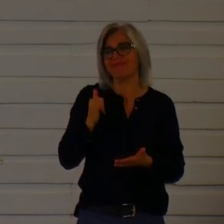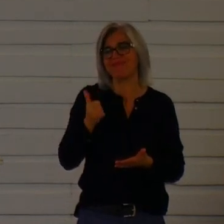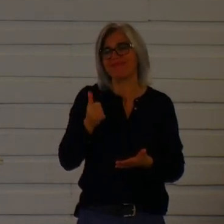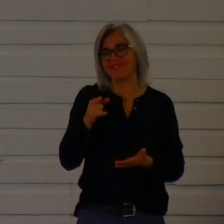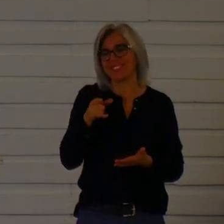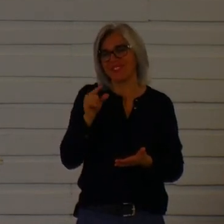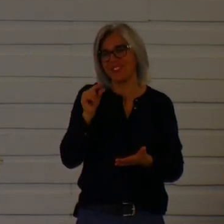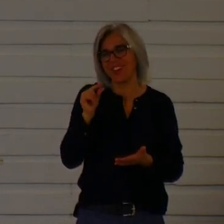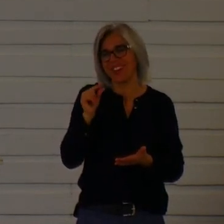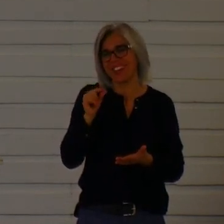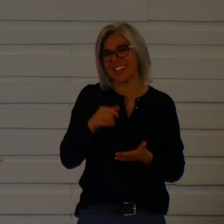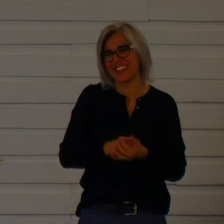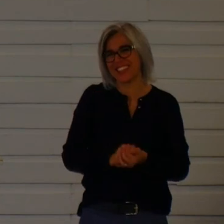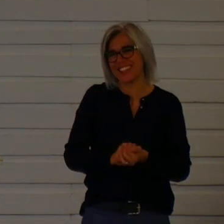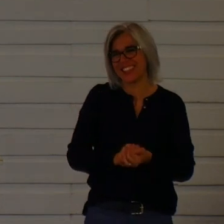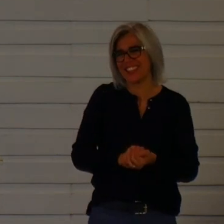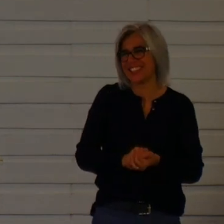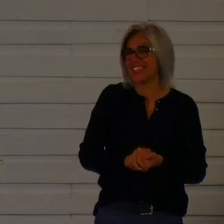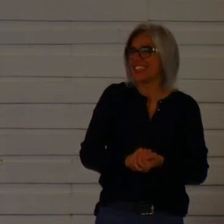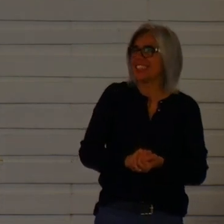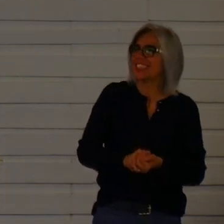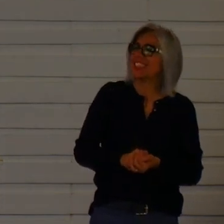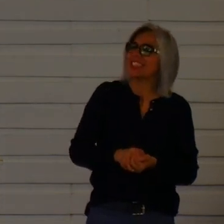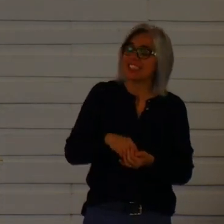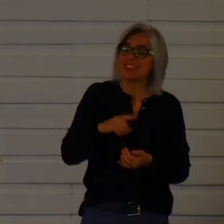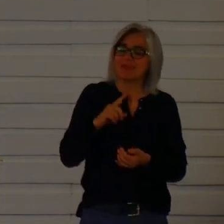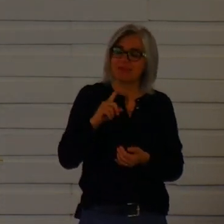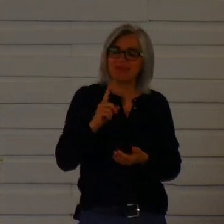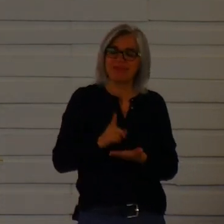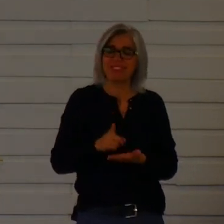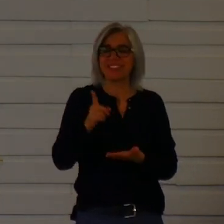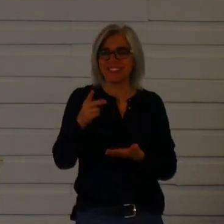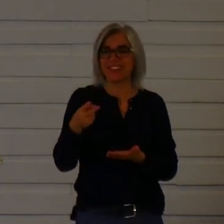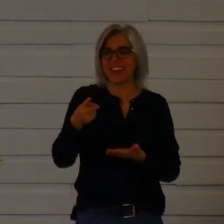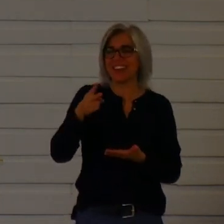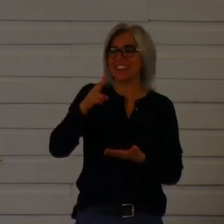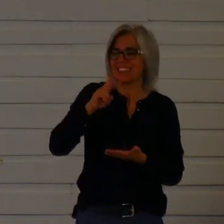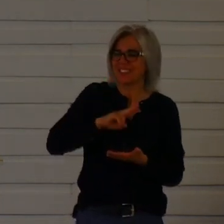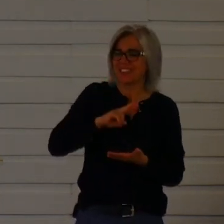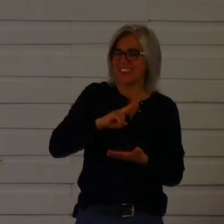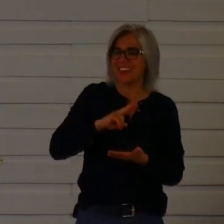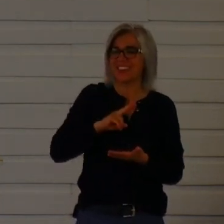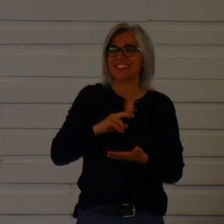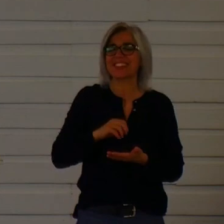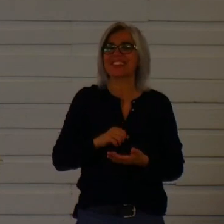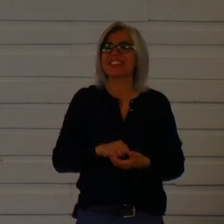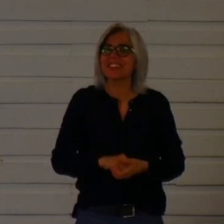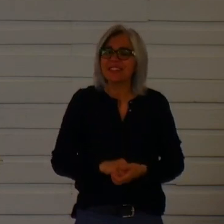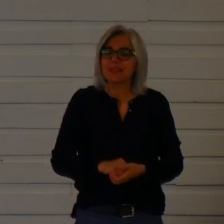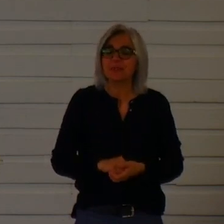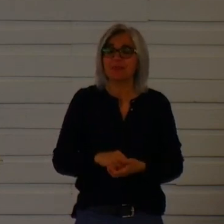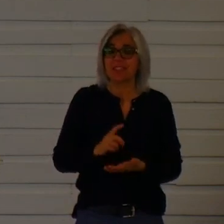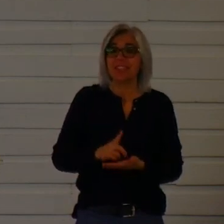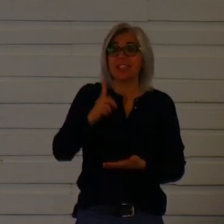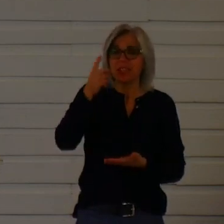a Giobbe in mezzo alla tempesta, Lui è potente ancora adesso a risponderti in mezzo alla tua tempesta,